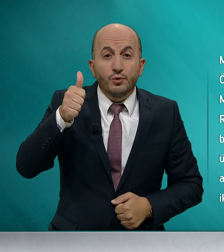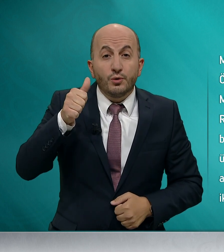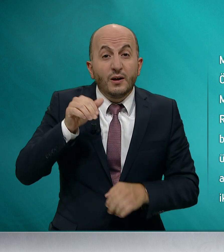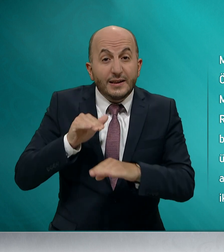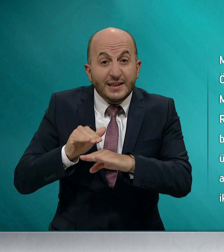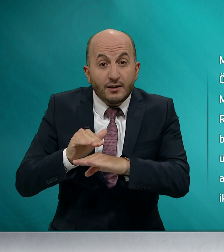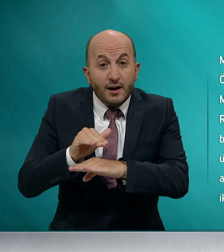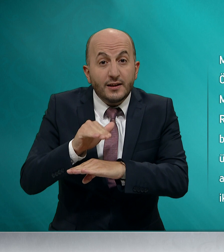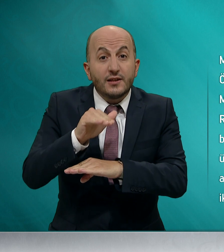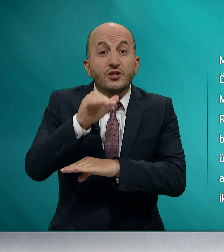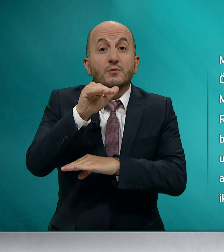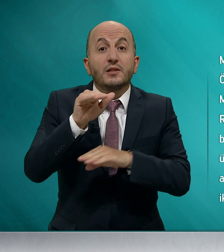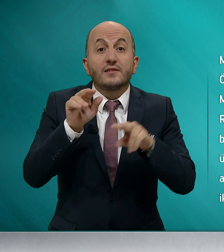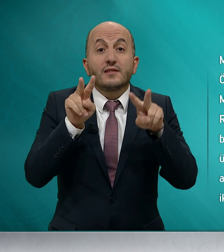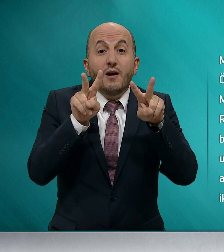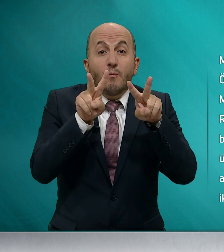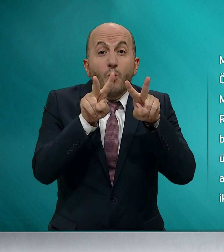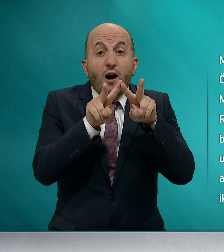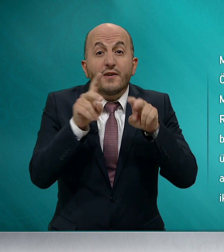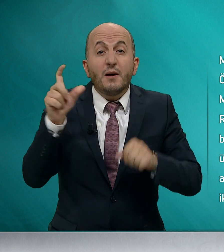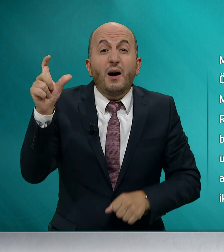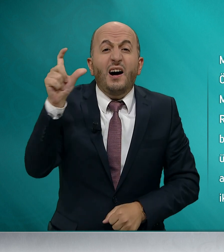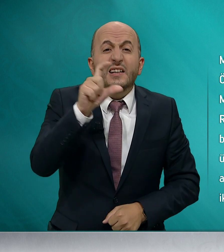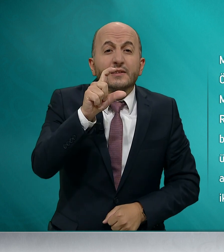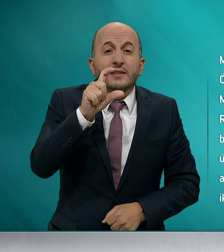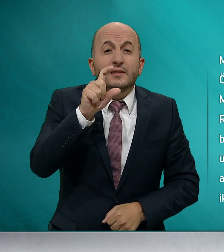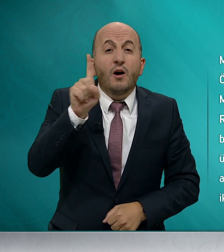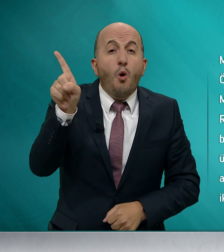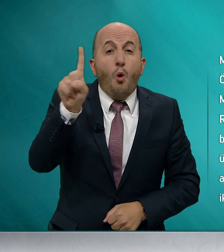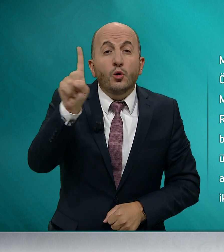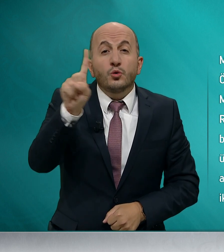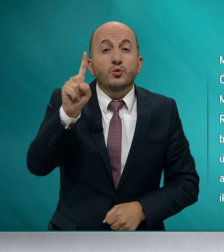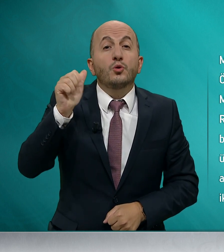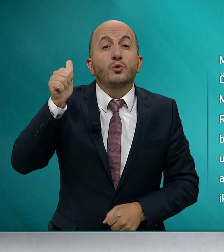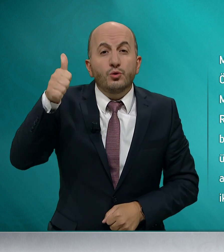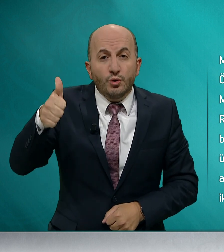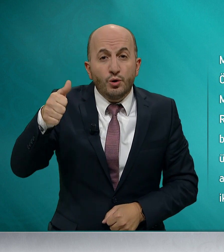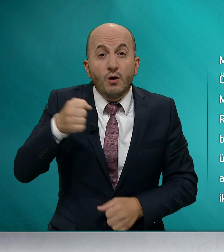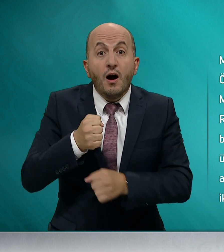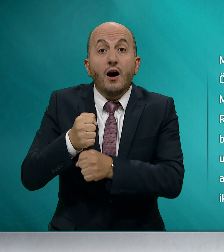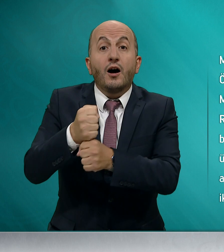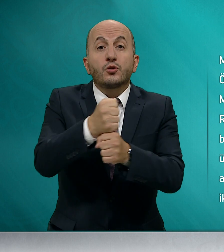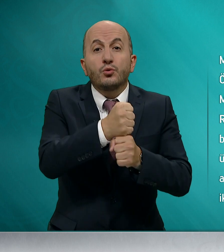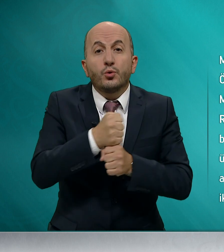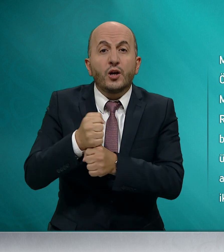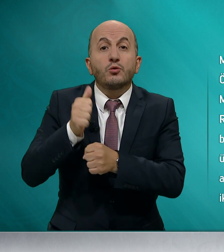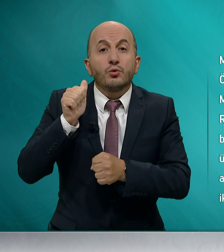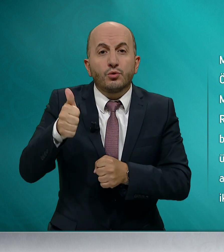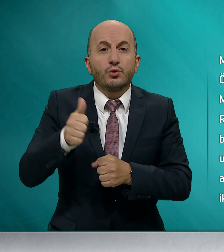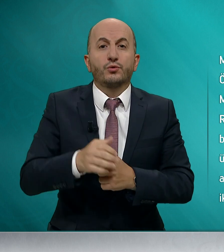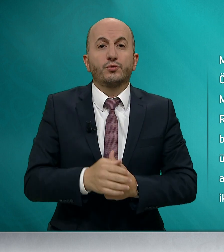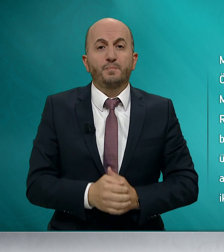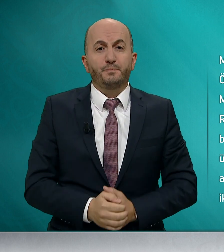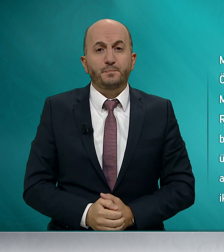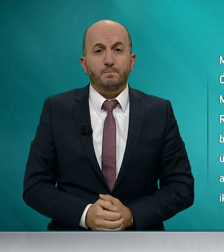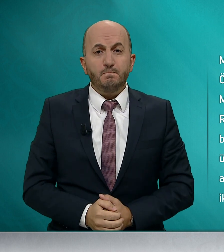günü idrak edeceğimiz Muharrem ayının 10. günü Aşure